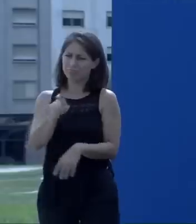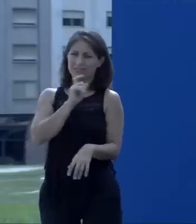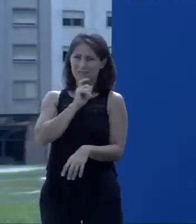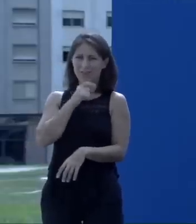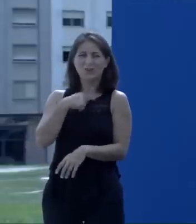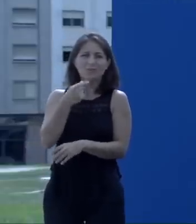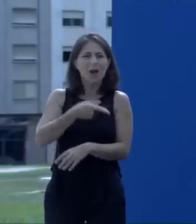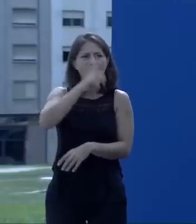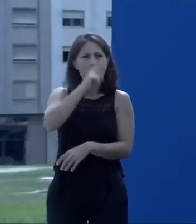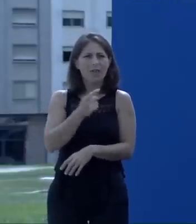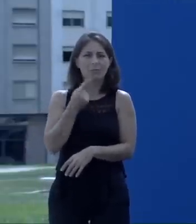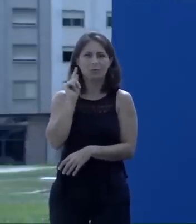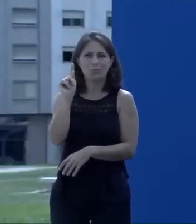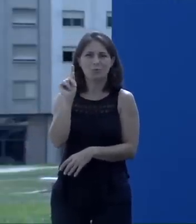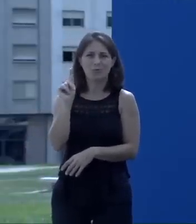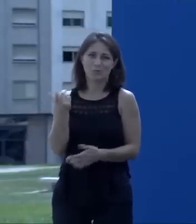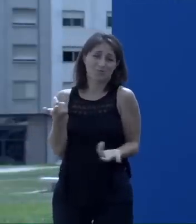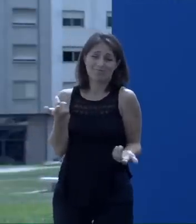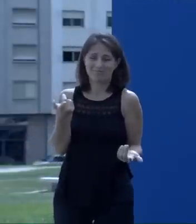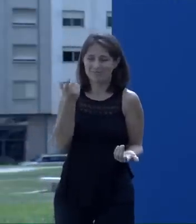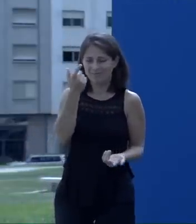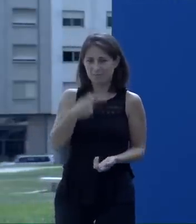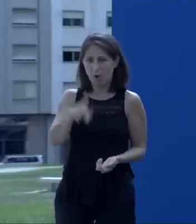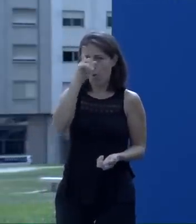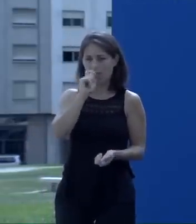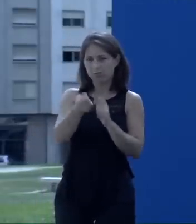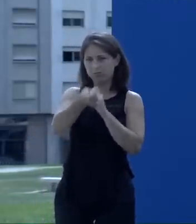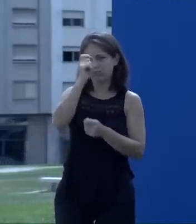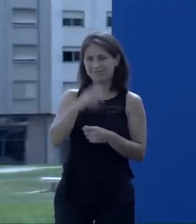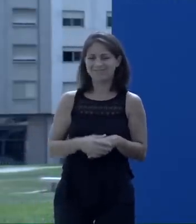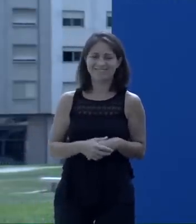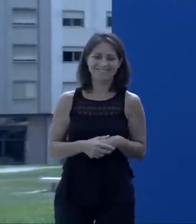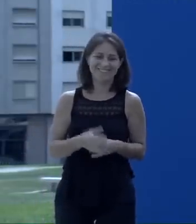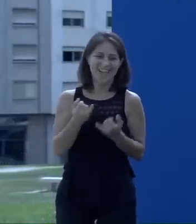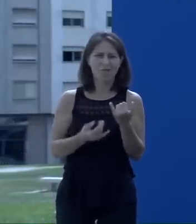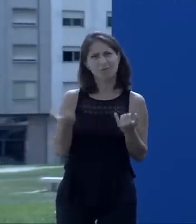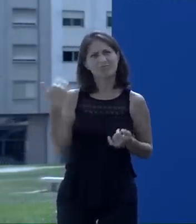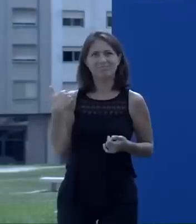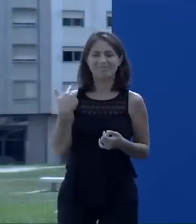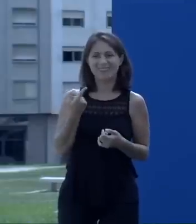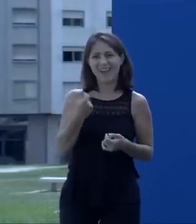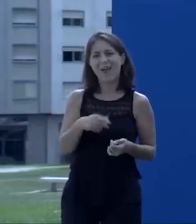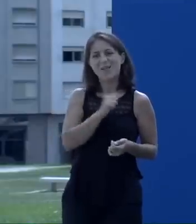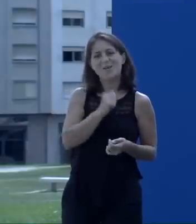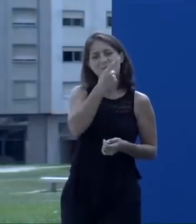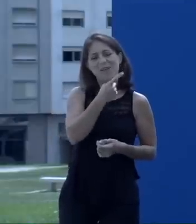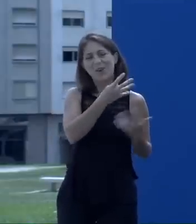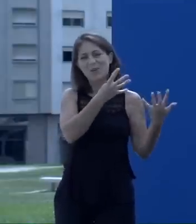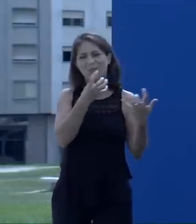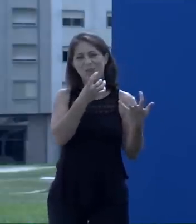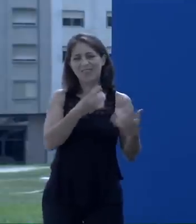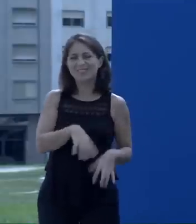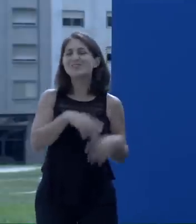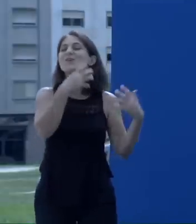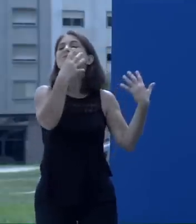lembrarei simplemente nun minuto o meu primeiro mítin. E foi alá polo finais do mes de setembro de 1993, no